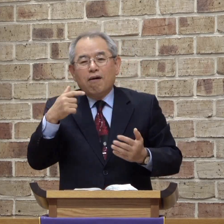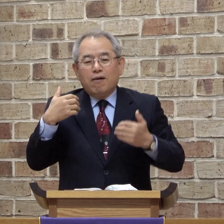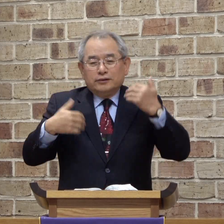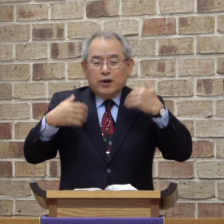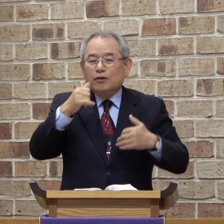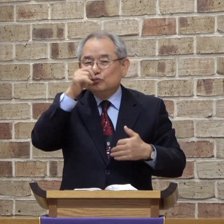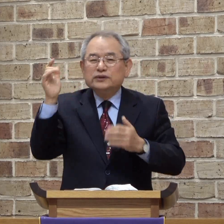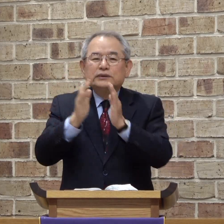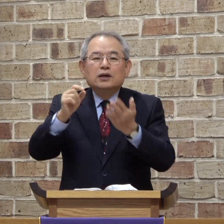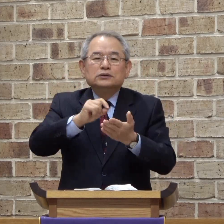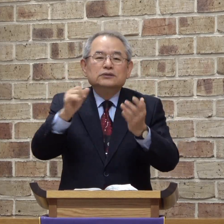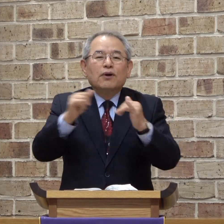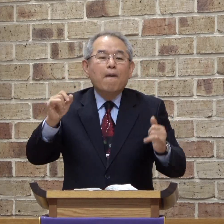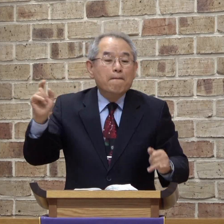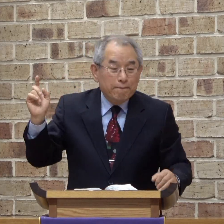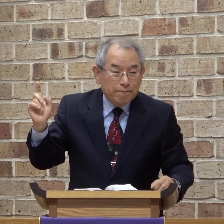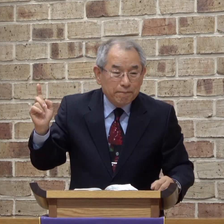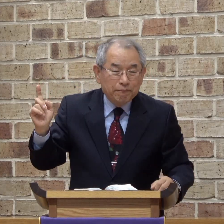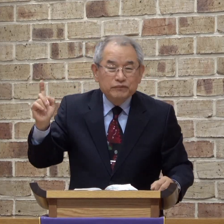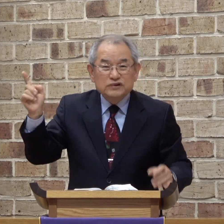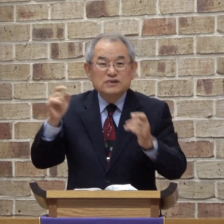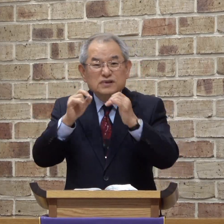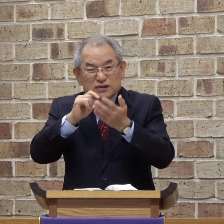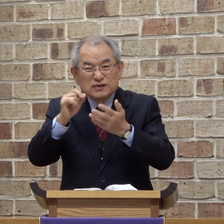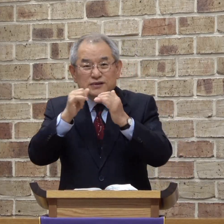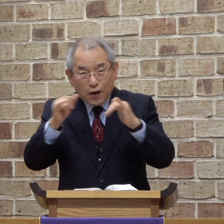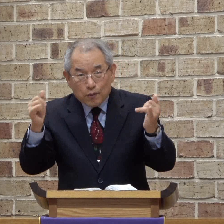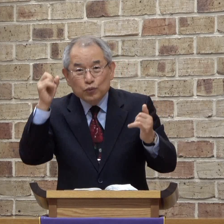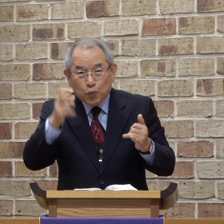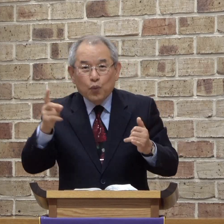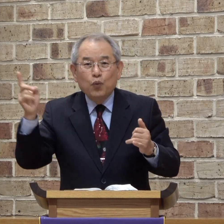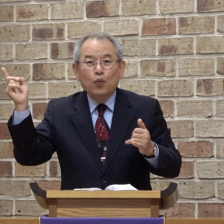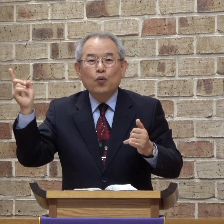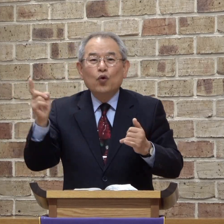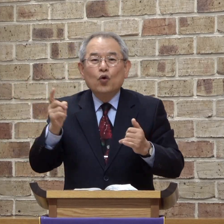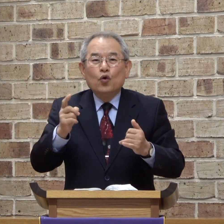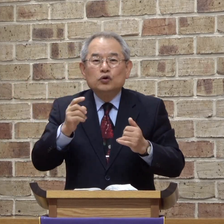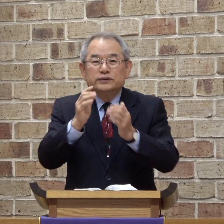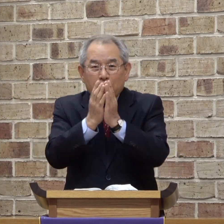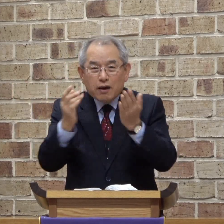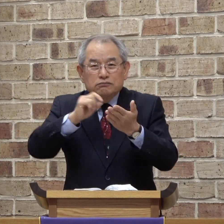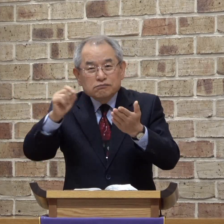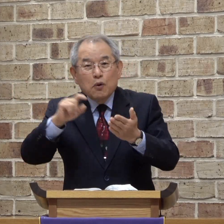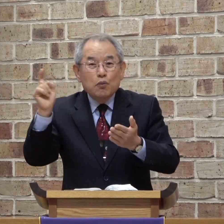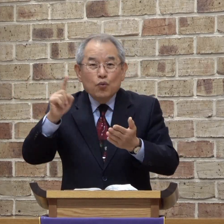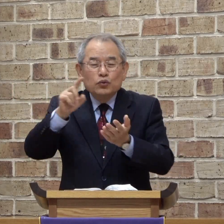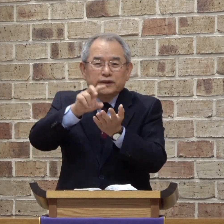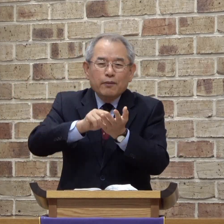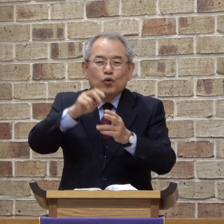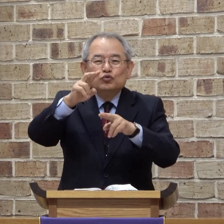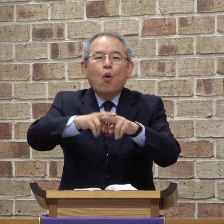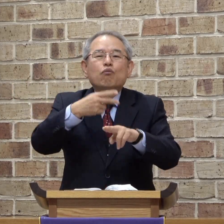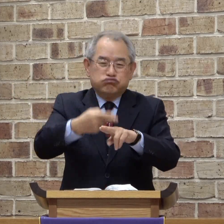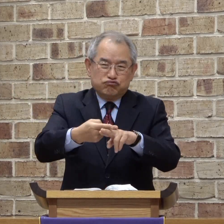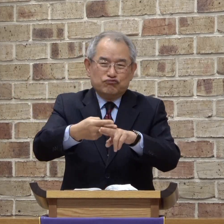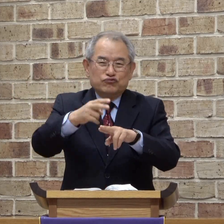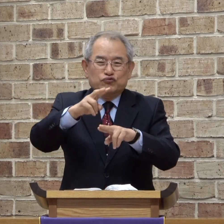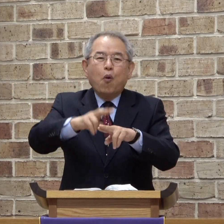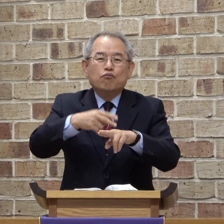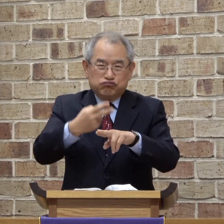독생자를 주신 하나님의 사랑. 그 크고 놀라운 사랑에 대해서 더 깊이 더